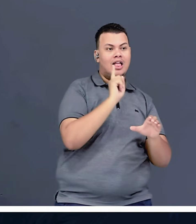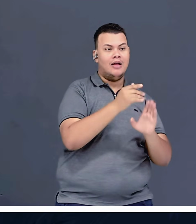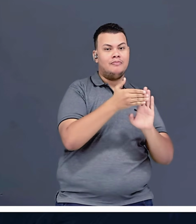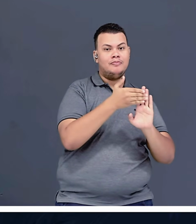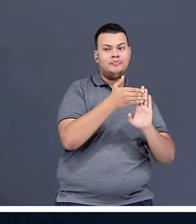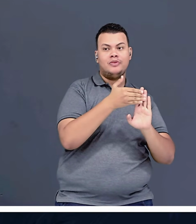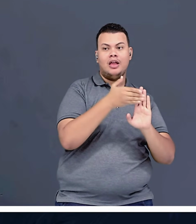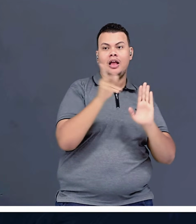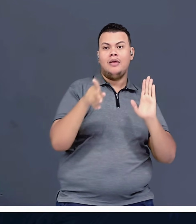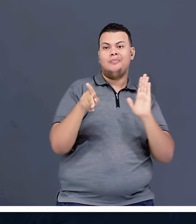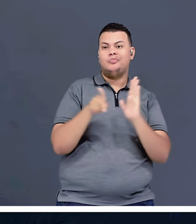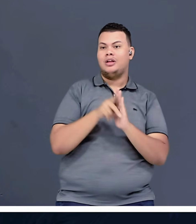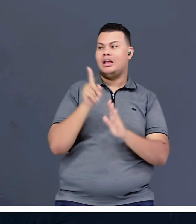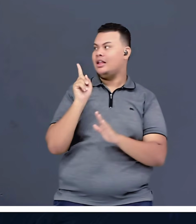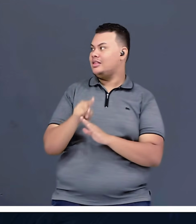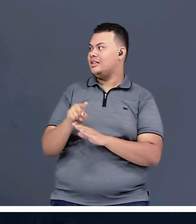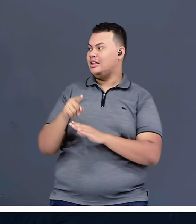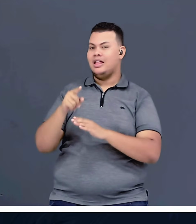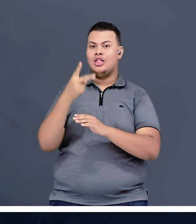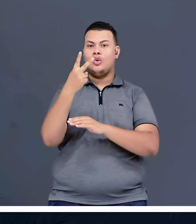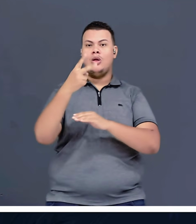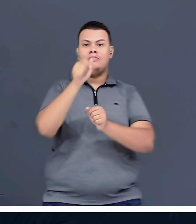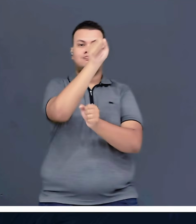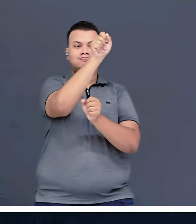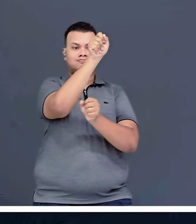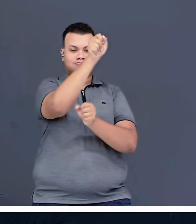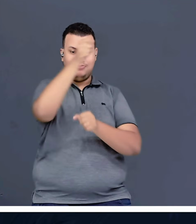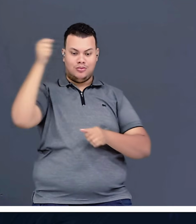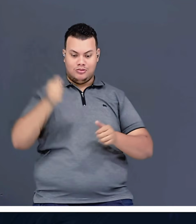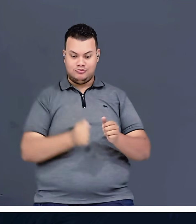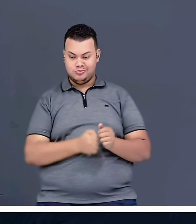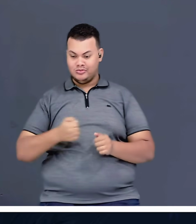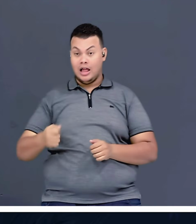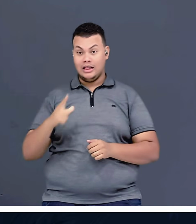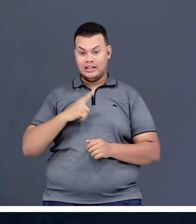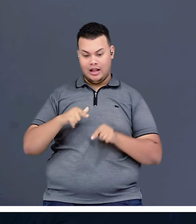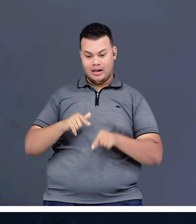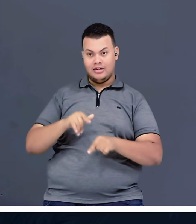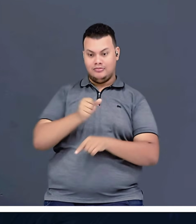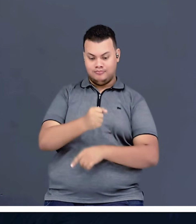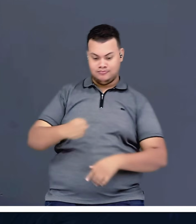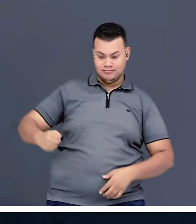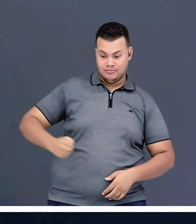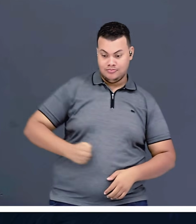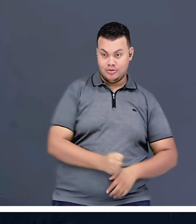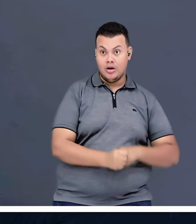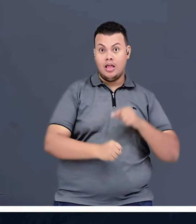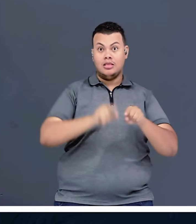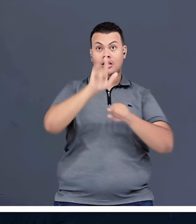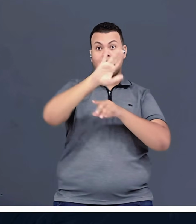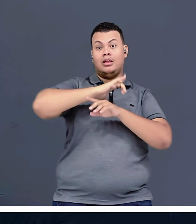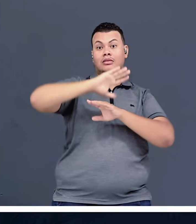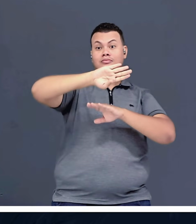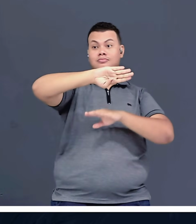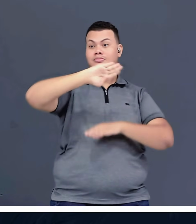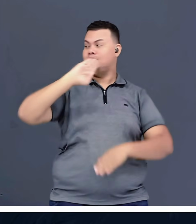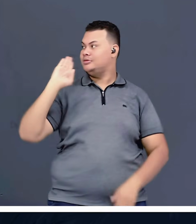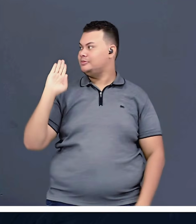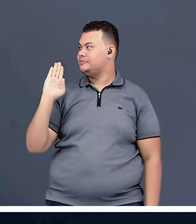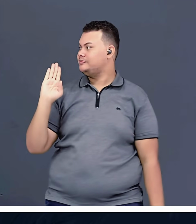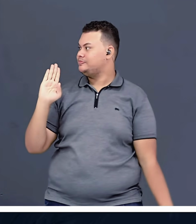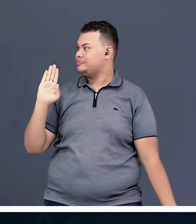e a porta da cozinha era aquela porta bipartida, sabe? E a gente tinha fechado a parte de baixo e a parte de cima estava aberta, igual como é aqui na sala das